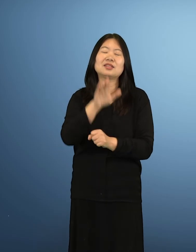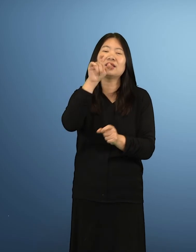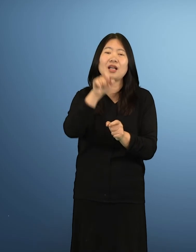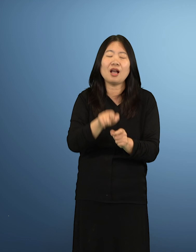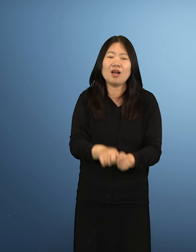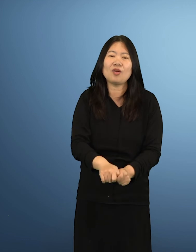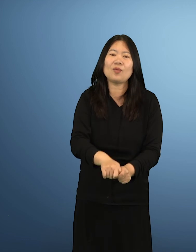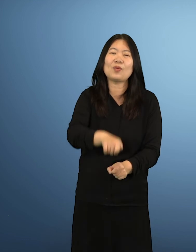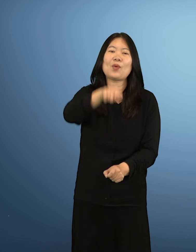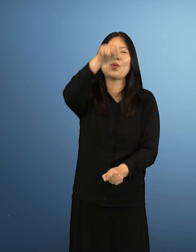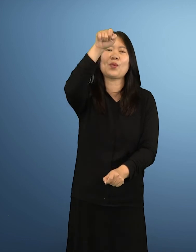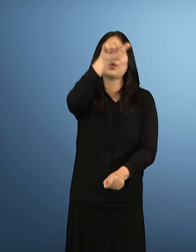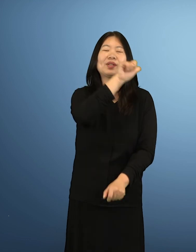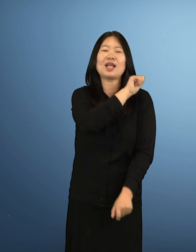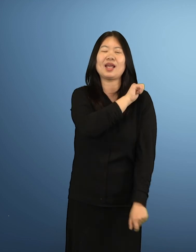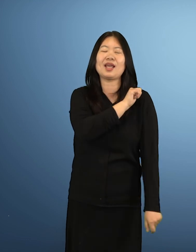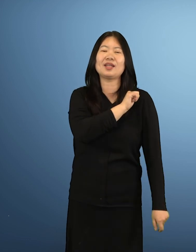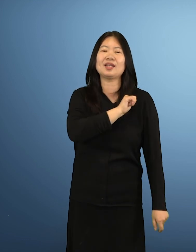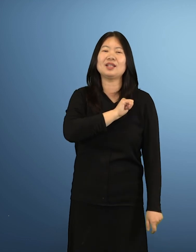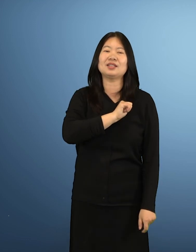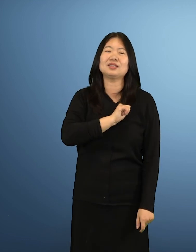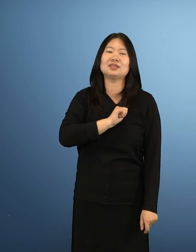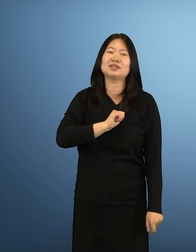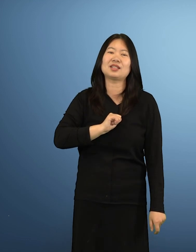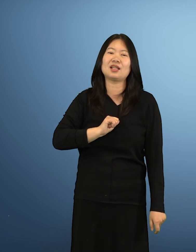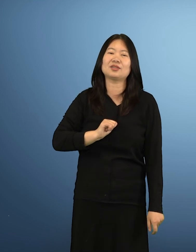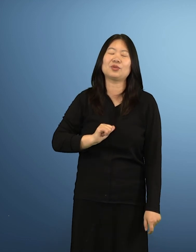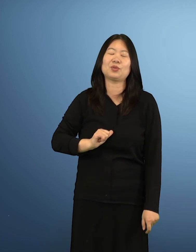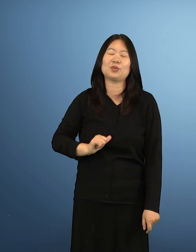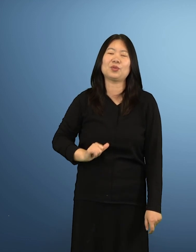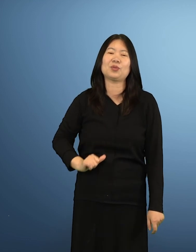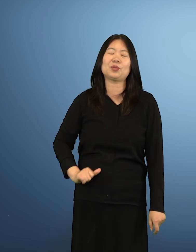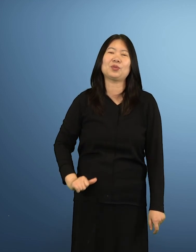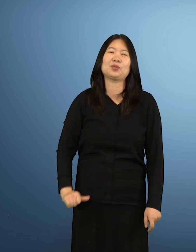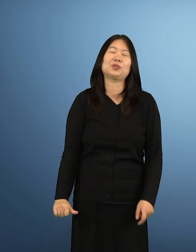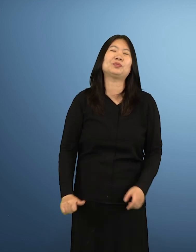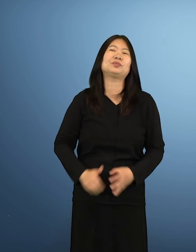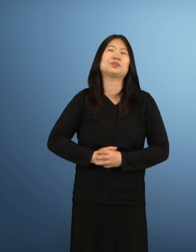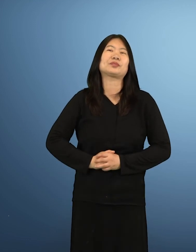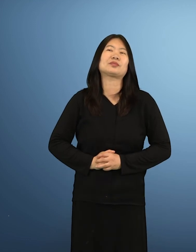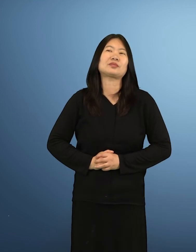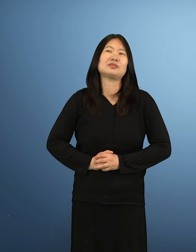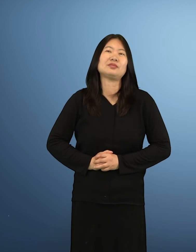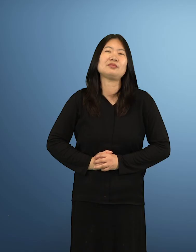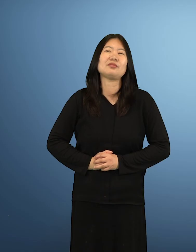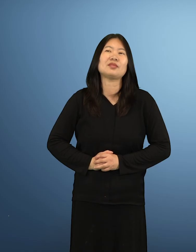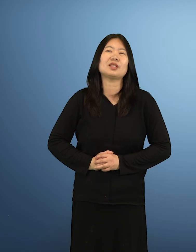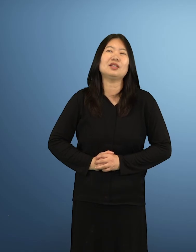사랑은 오래 참고